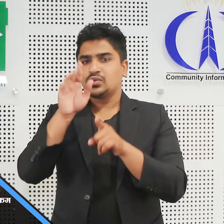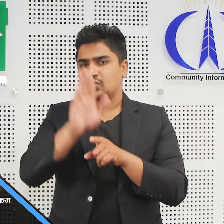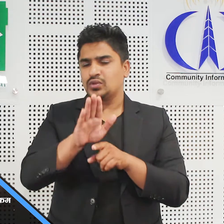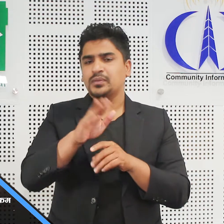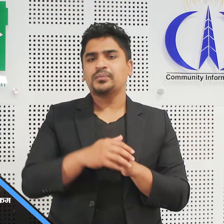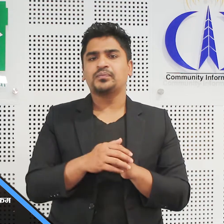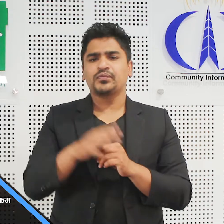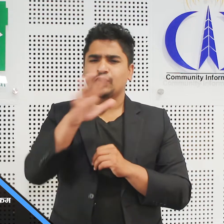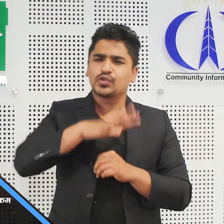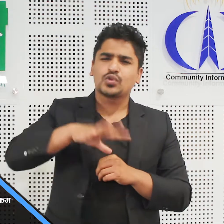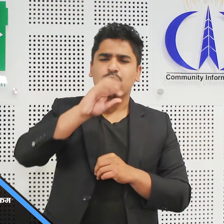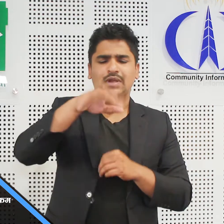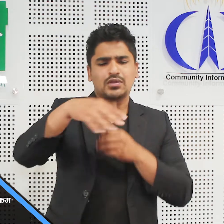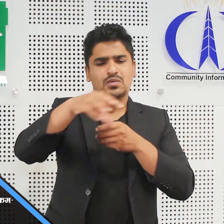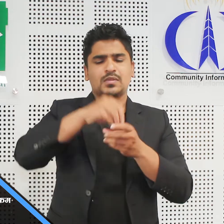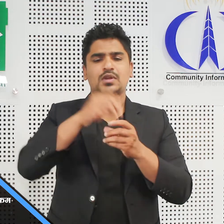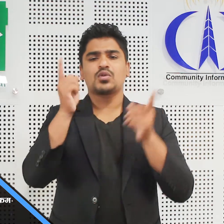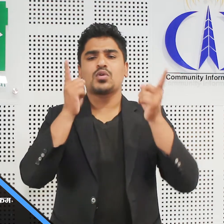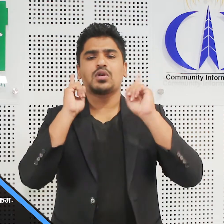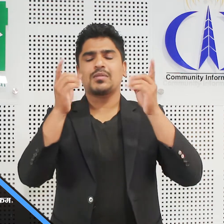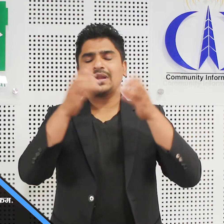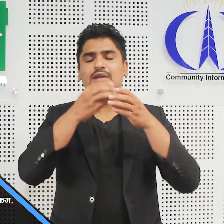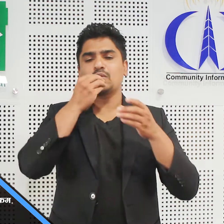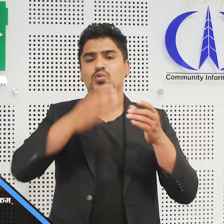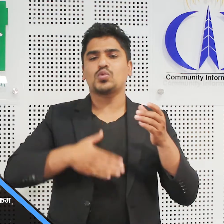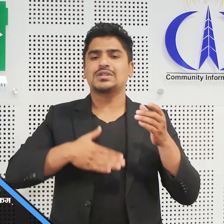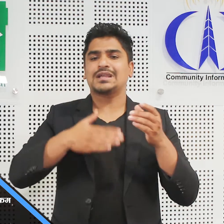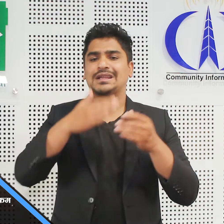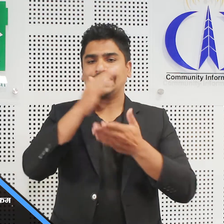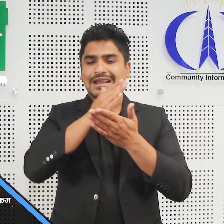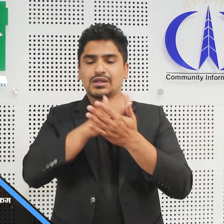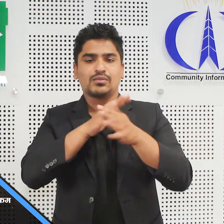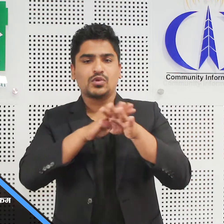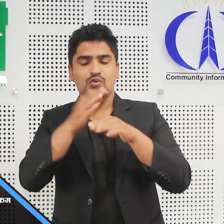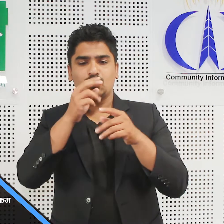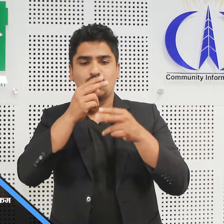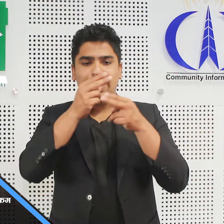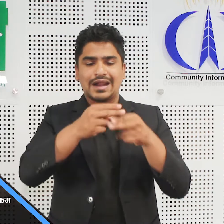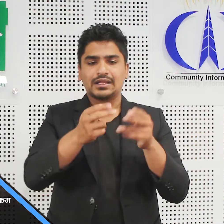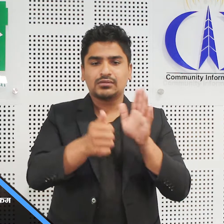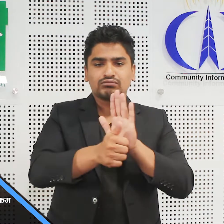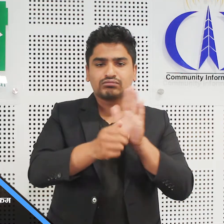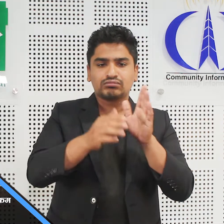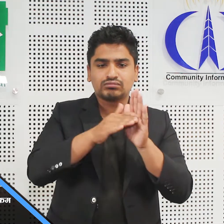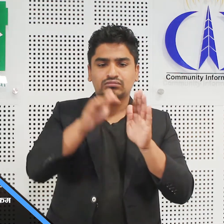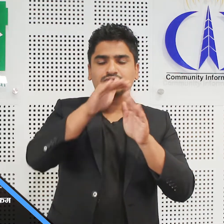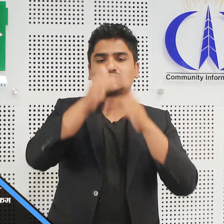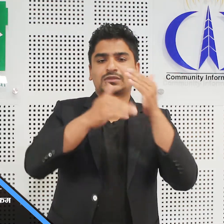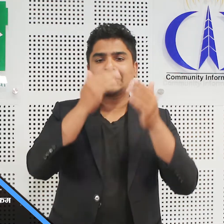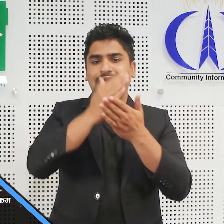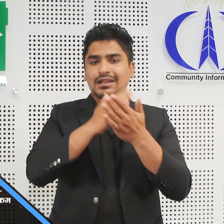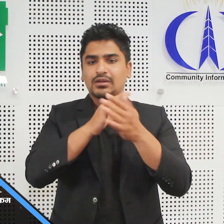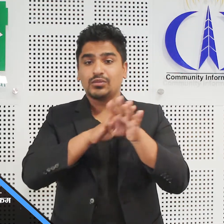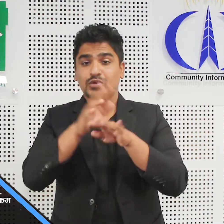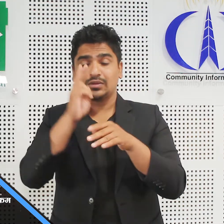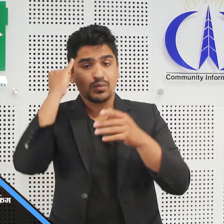गरेका छौँ। दोभाषे तालिम पहिला नै दिएको, फेरि पनि छ, अथवा सबैलाई समेटेर नगरपालिकाले